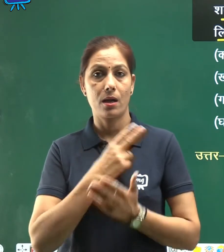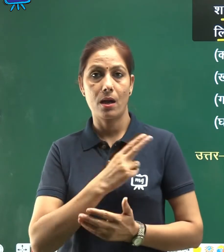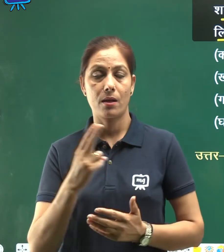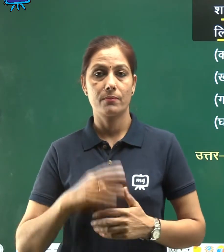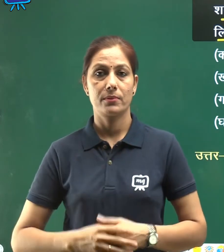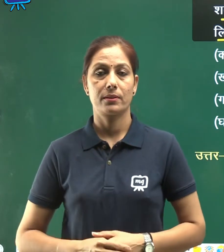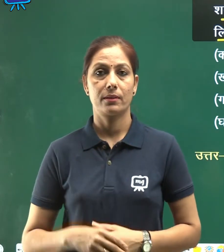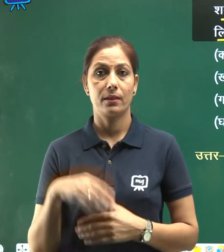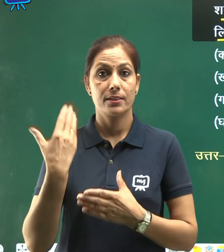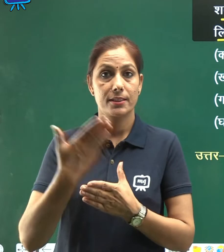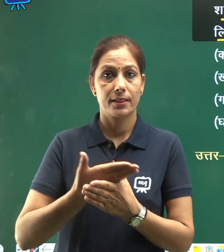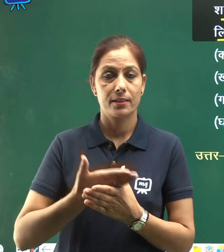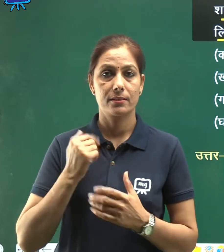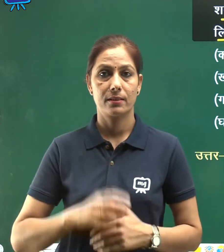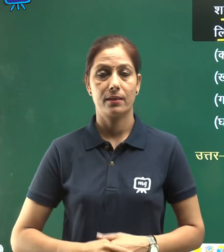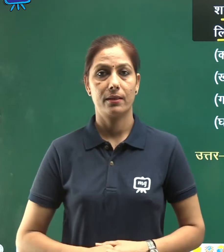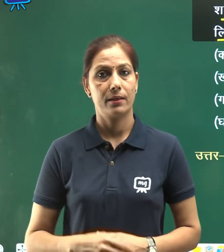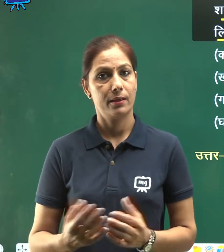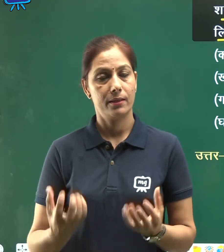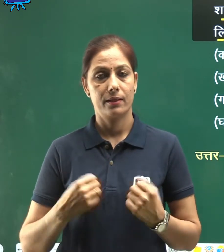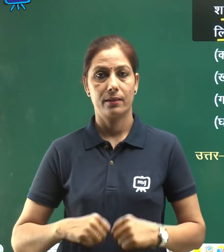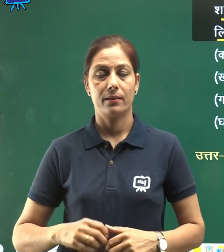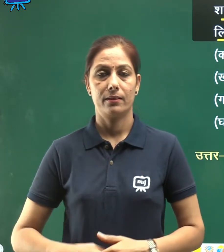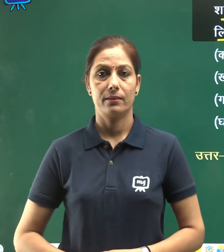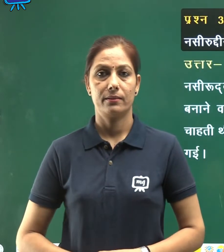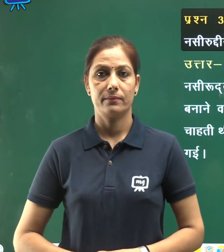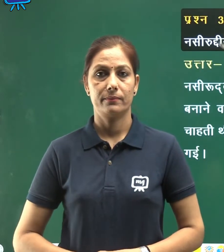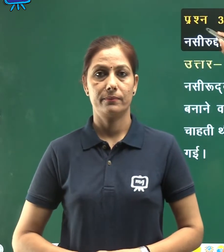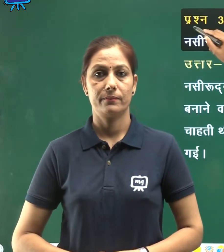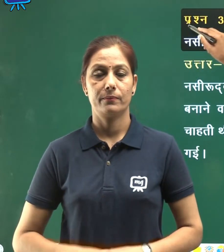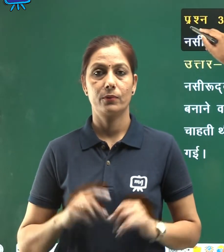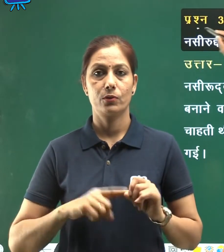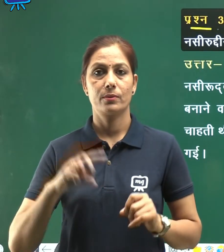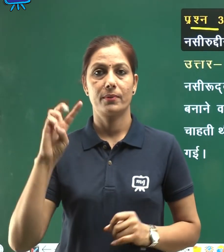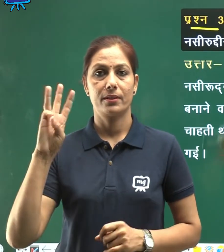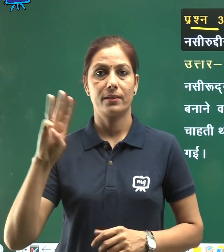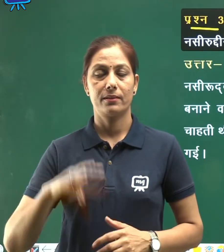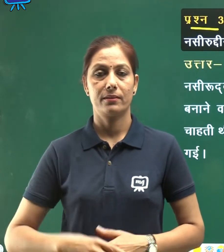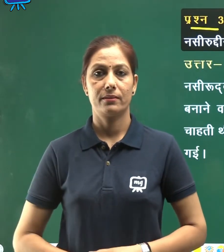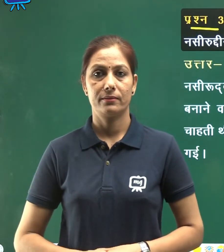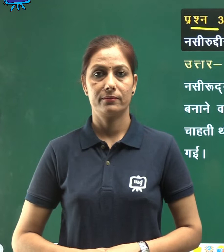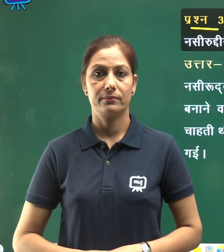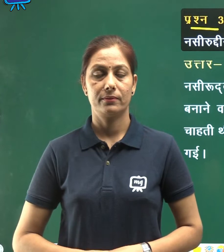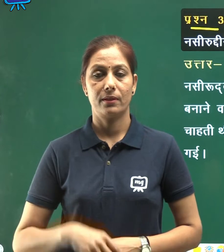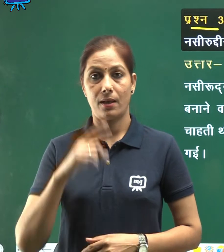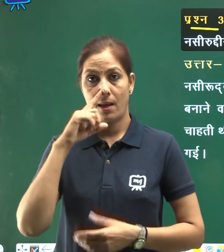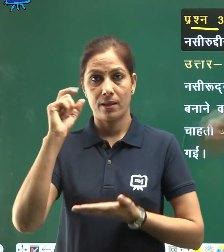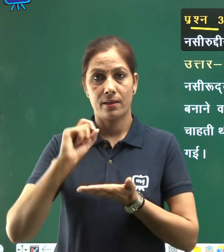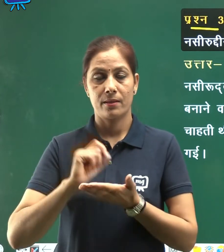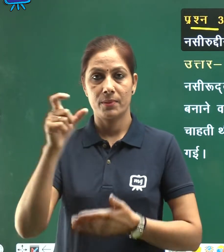काव्य संग्रह से लिया गया है। प्रश्न 3,